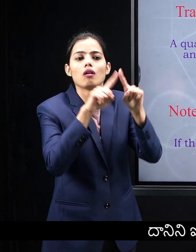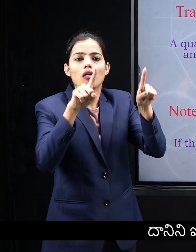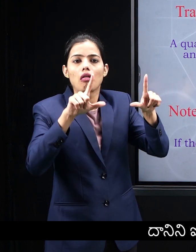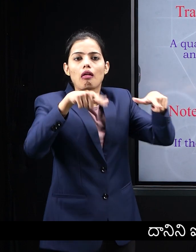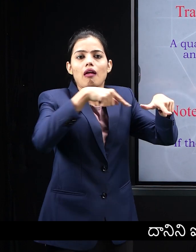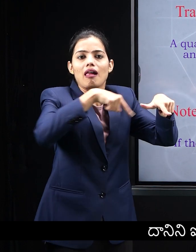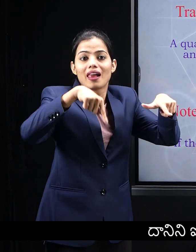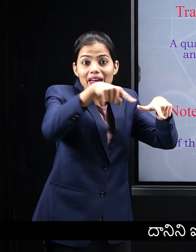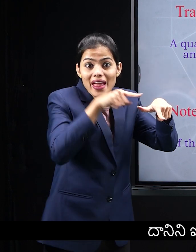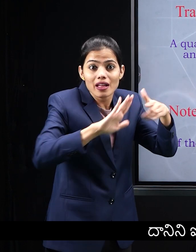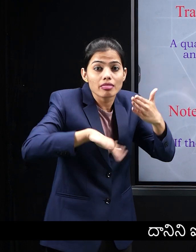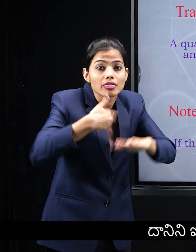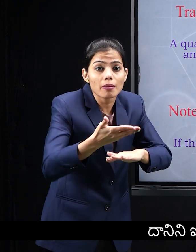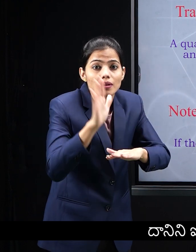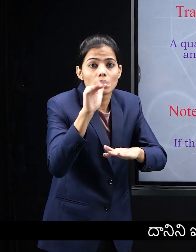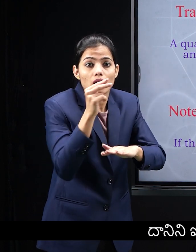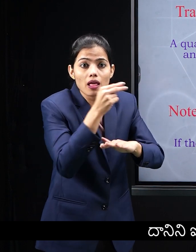ఐసోసెల్స్ ట్రెపీజియం అంటారు.